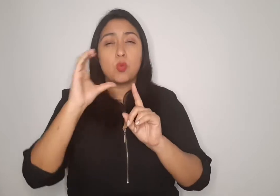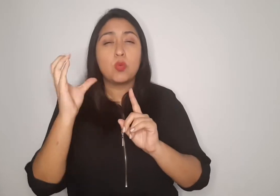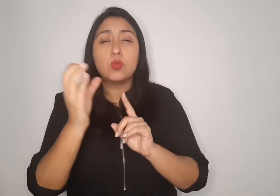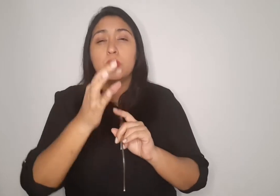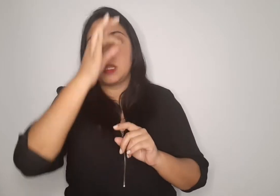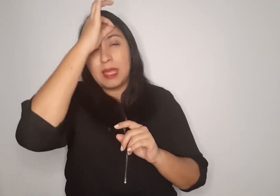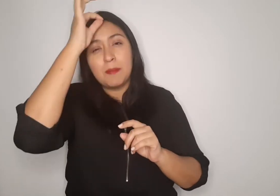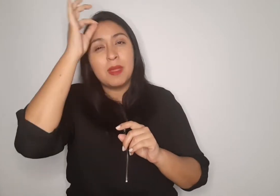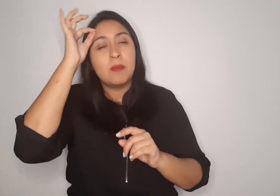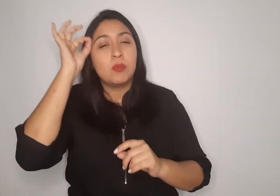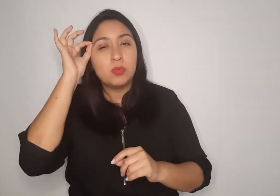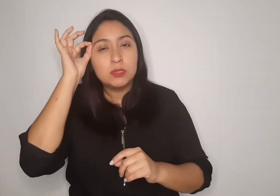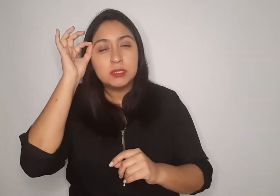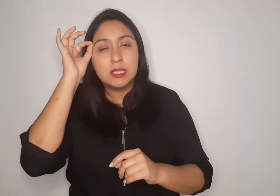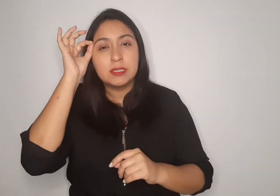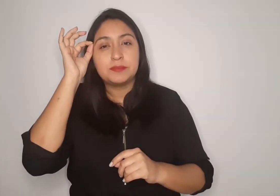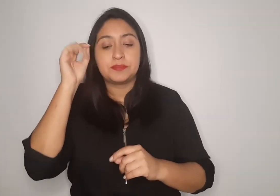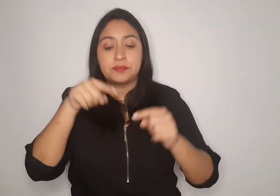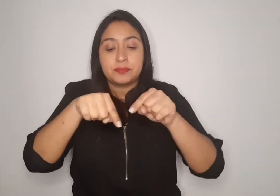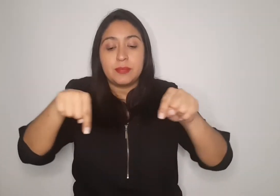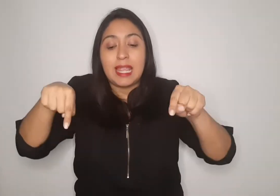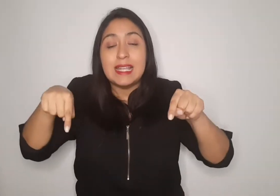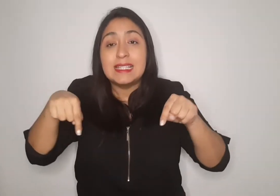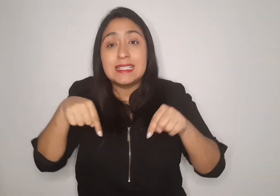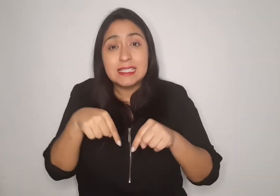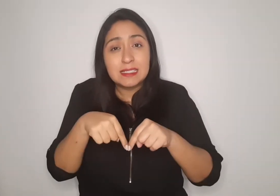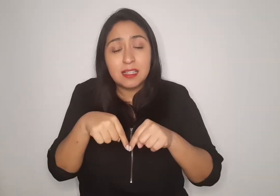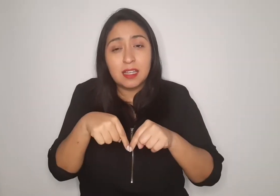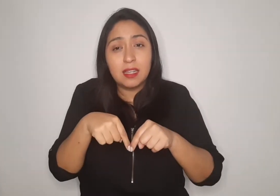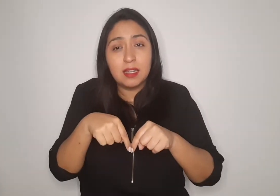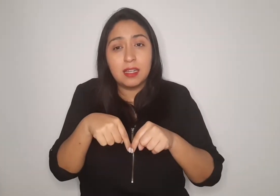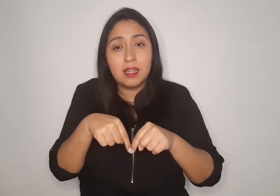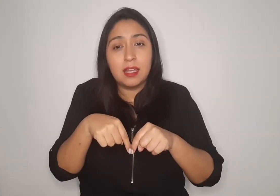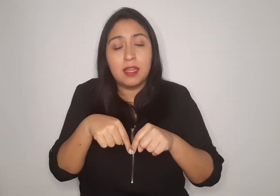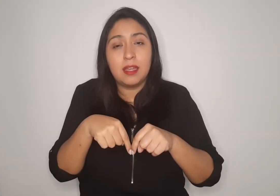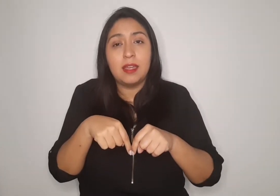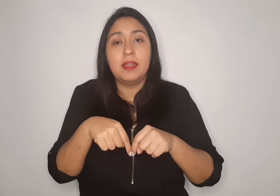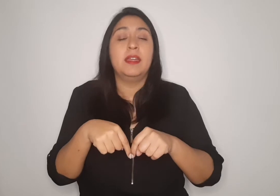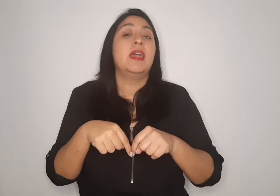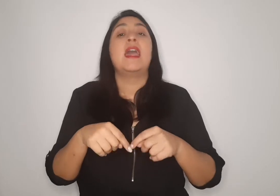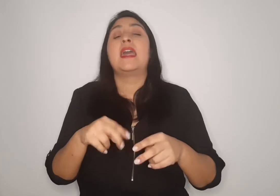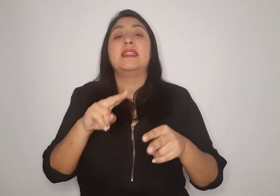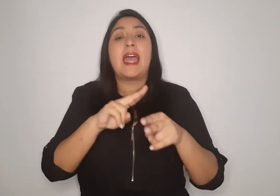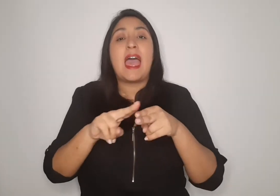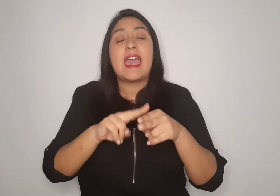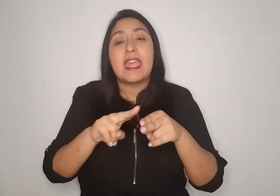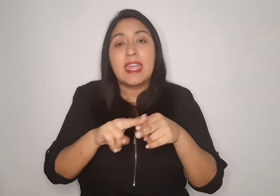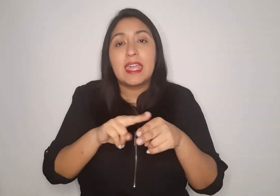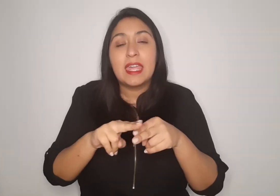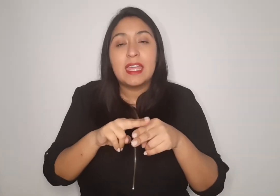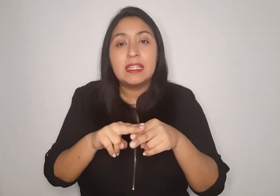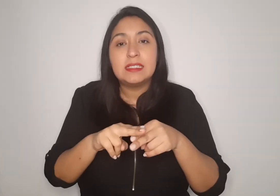veces, esta sala, claro, es hecha una arquitectura